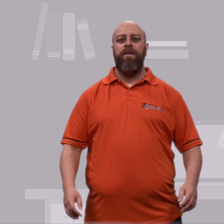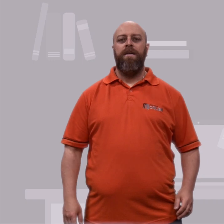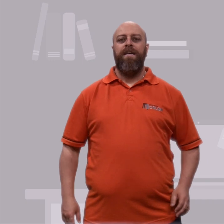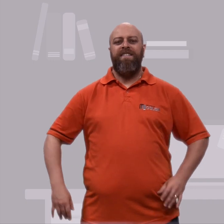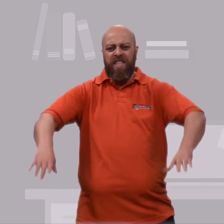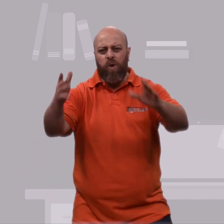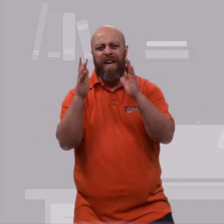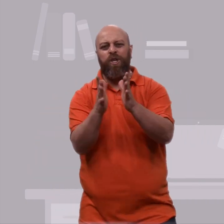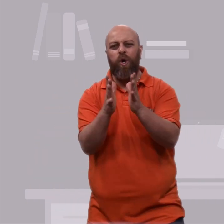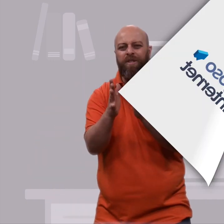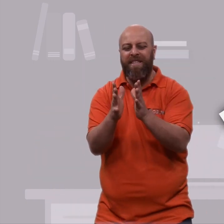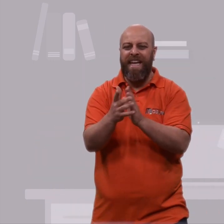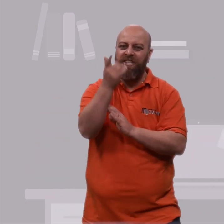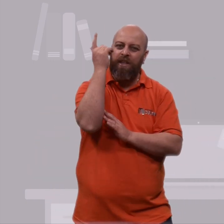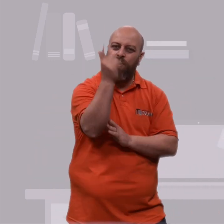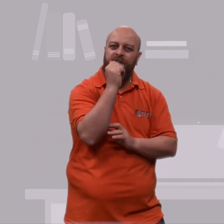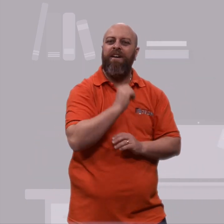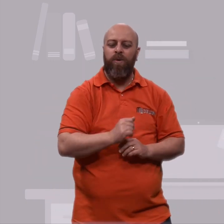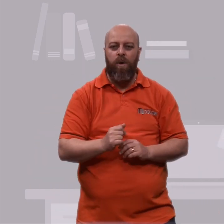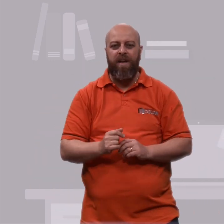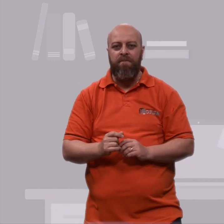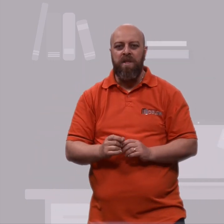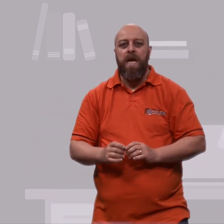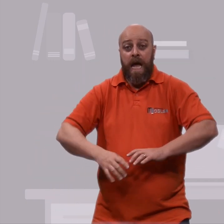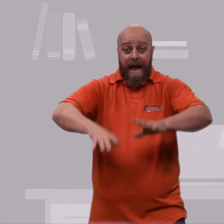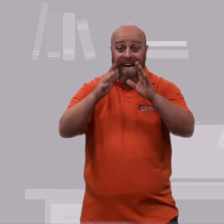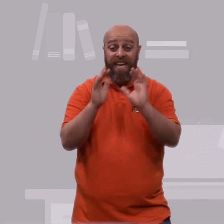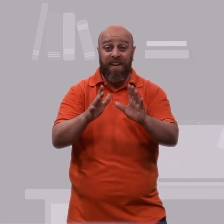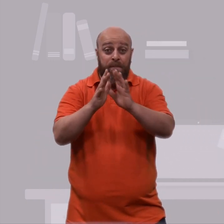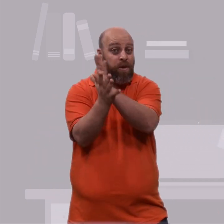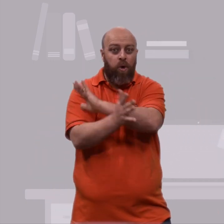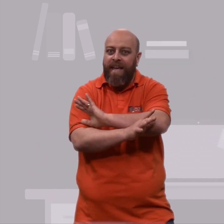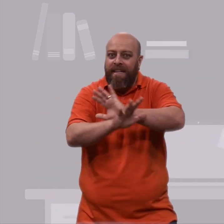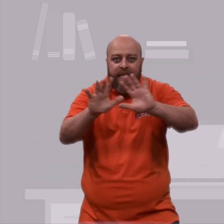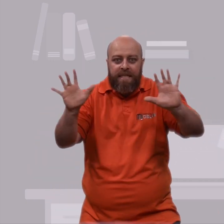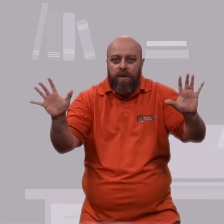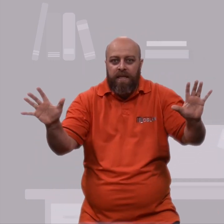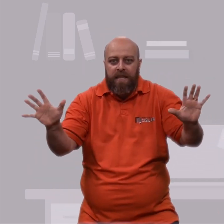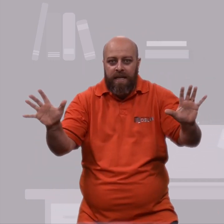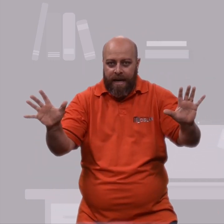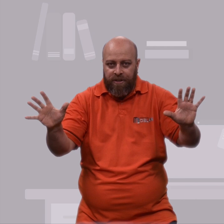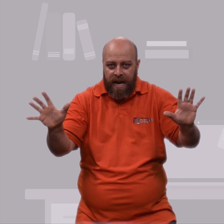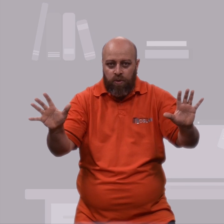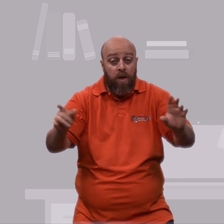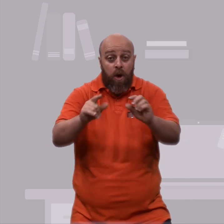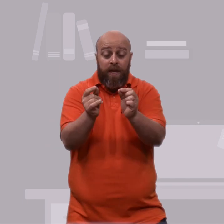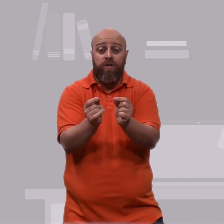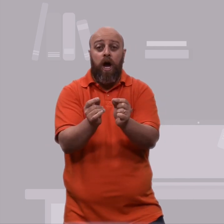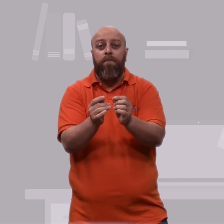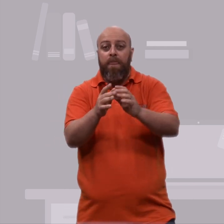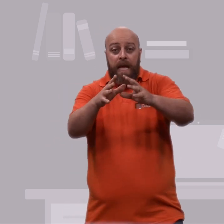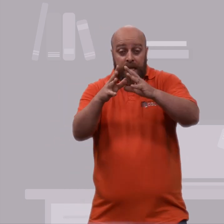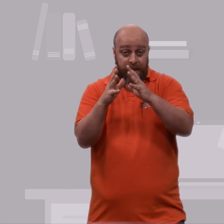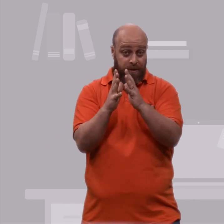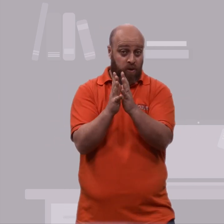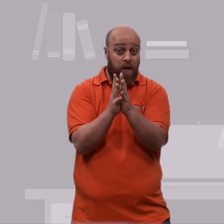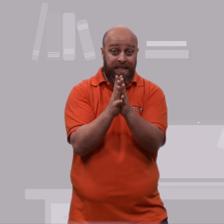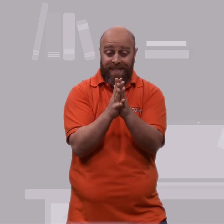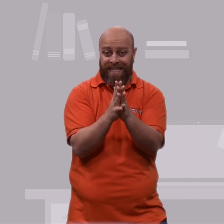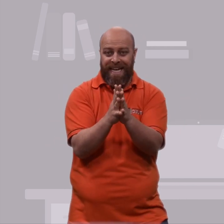seja corajoso e sete na dúvida fala com alguém aqui vale para qualquer interação da internet certo olha só todas as crianças